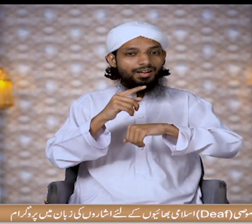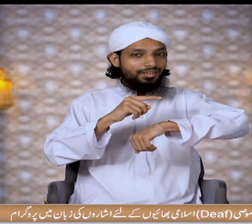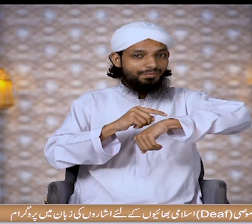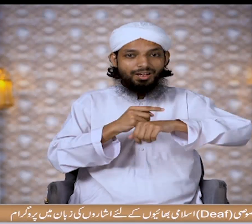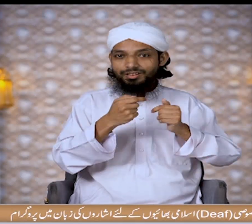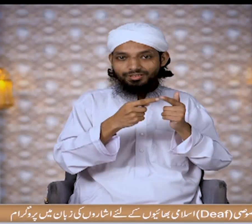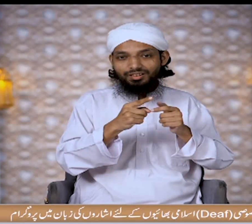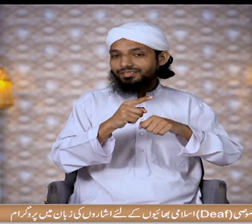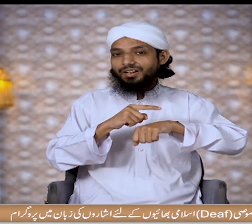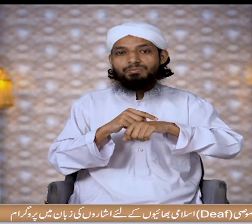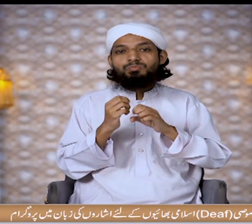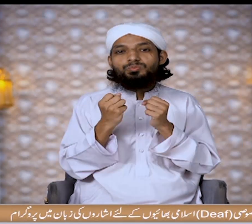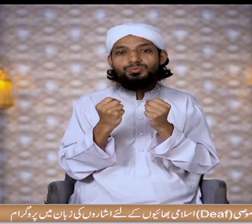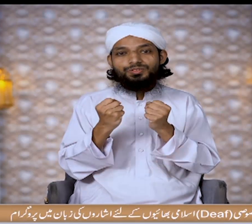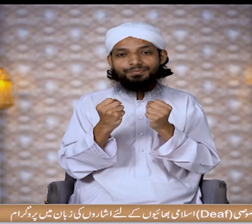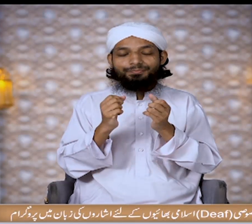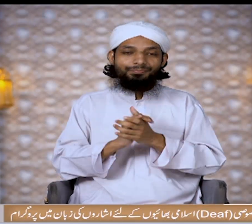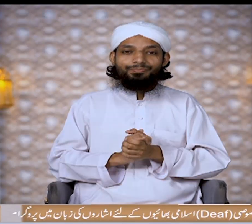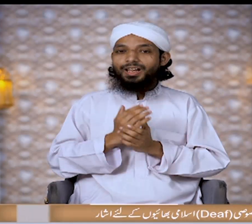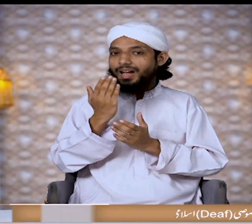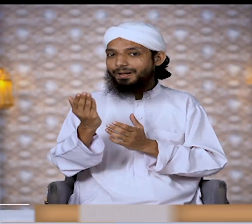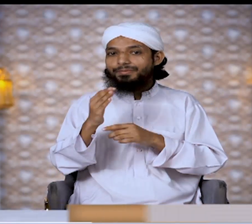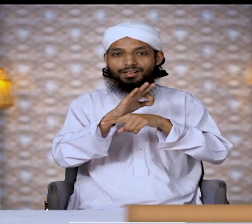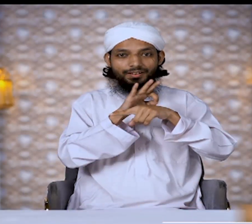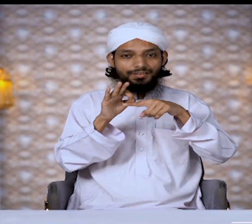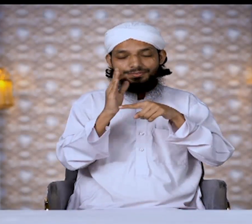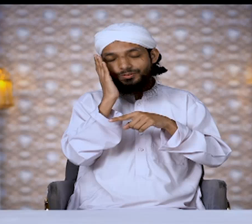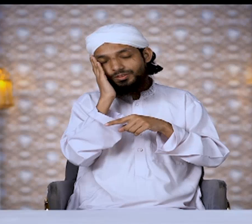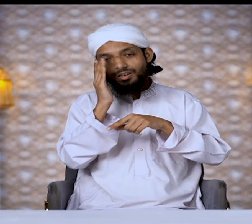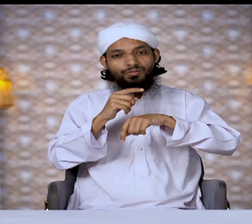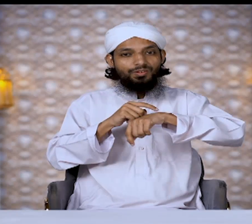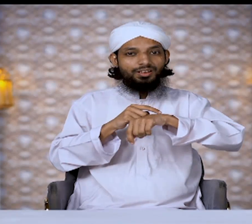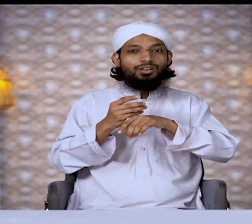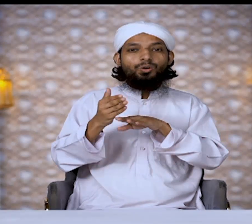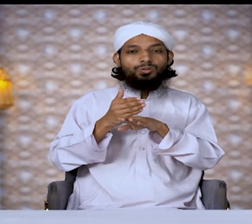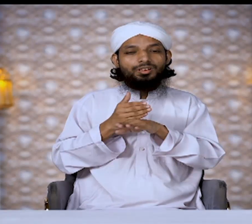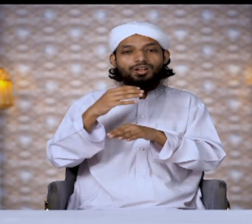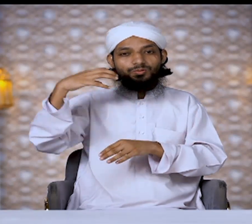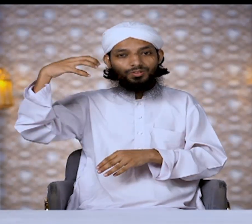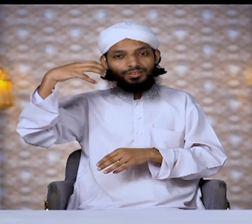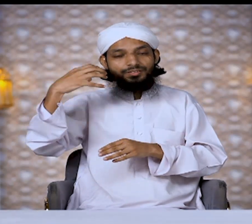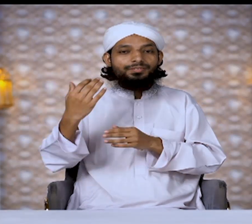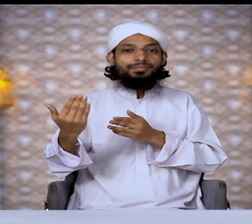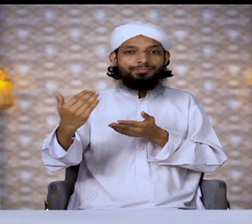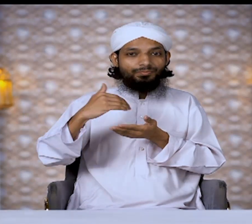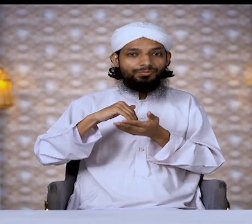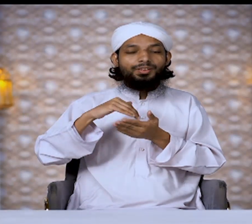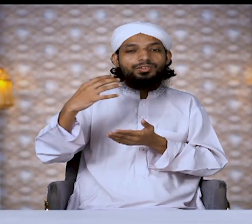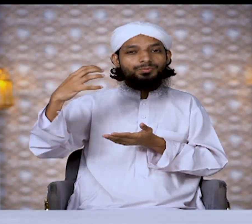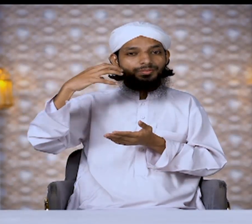الگ سے کوئی وقت نہیں ہے، اس لیے آپ رحمت اللہ علیہ رات میں سوتے وقت یا دن میں قیلولہ یعنی دوپہر کو